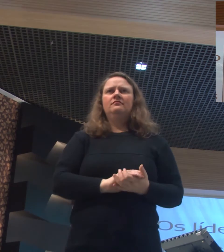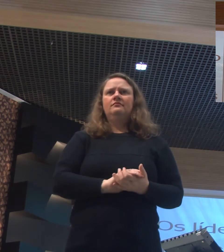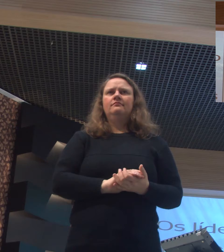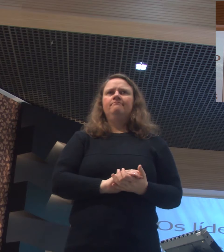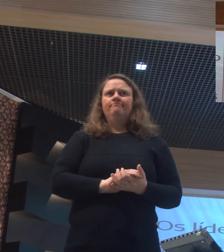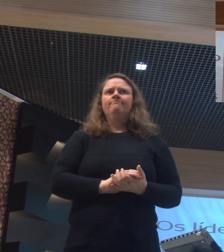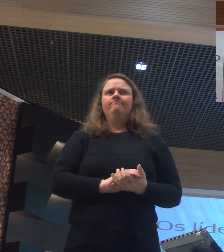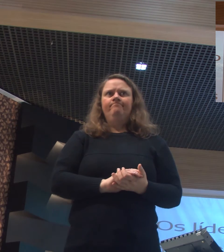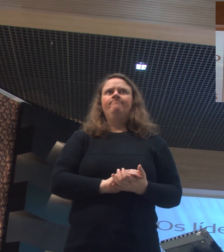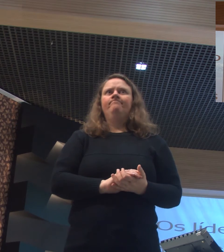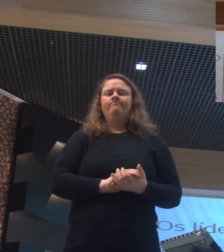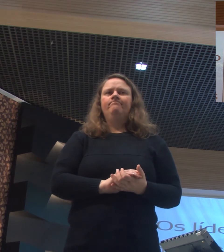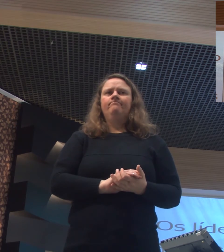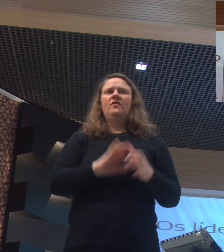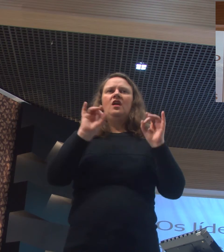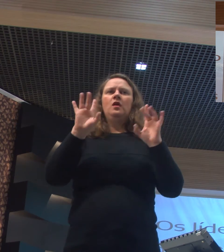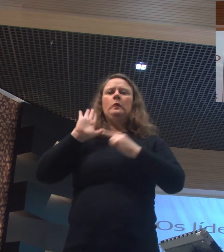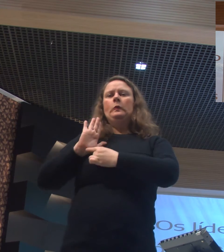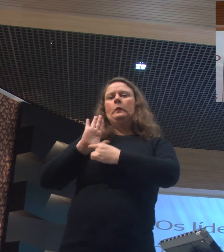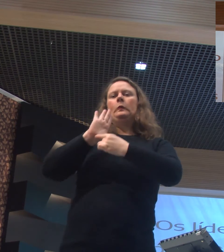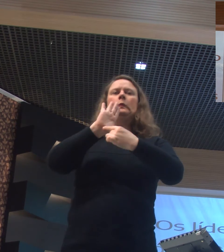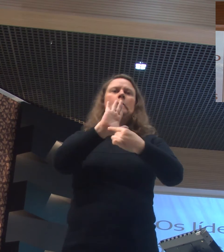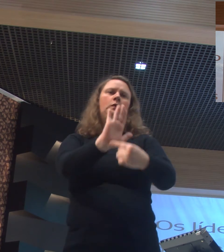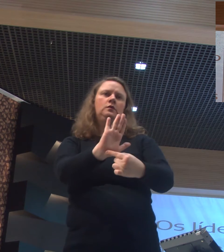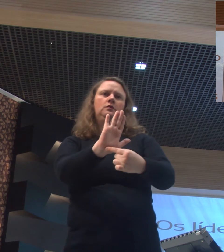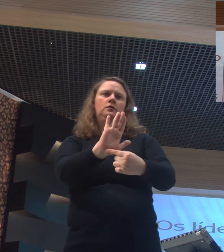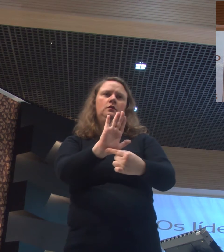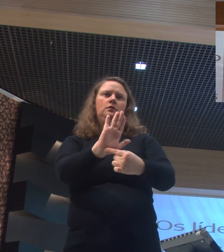representavam, veja bem, representavam é a palavra ali, um viver